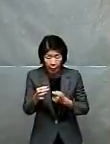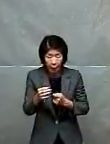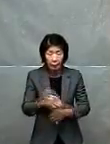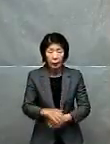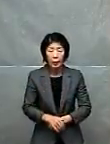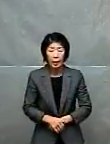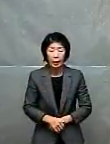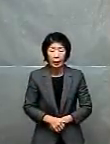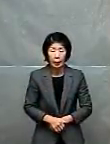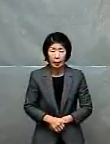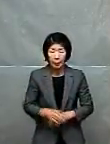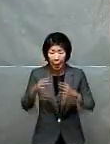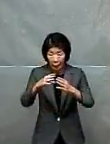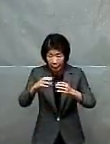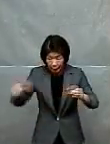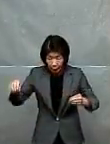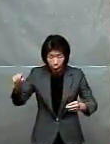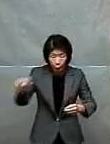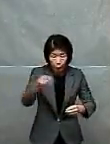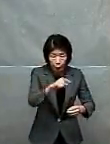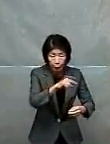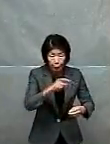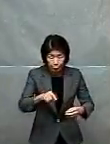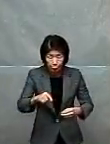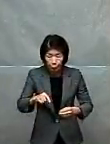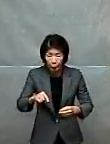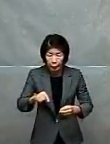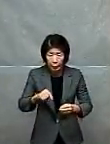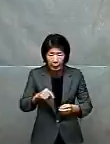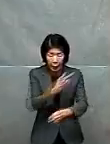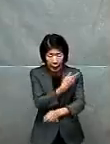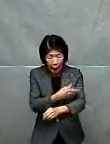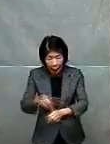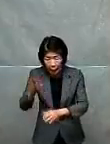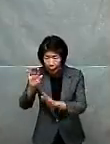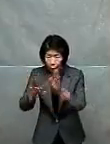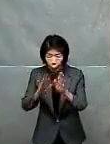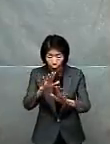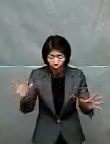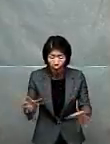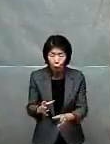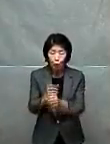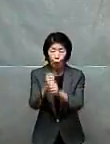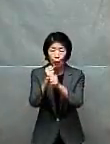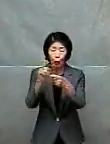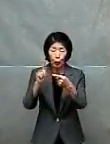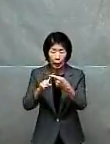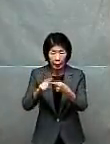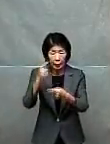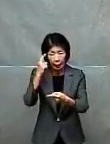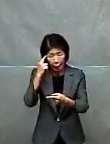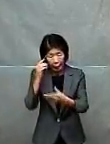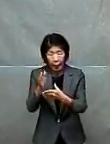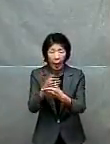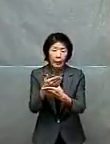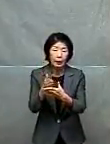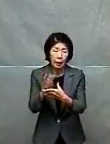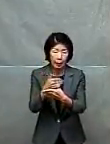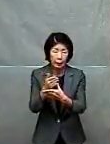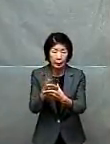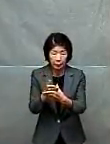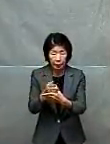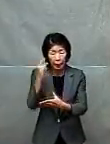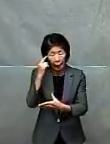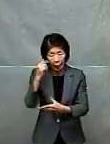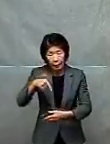と全国的なこととか、そういったいろんなことを総合的に判断して、私はあの